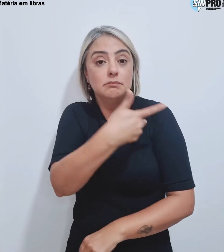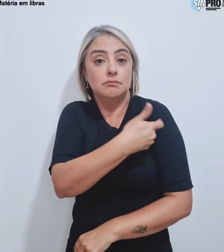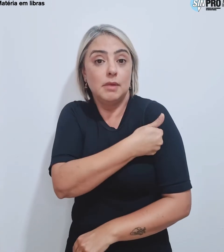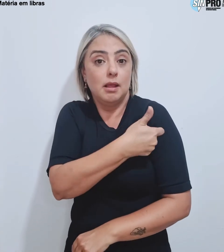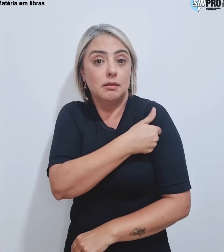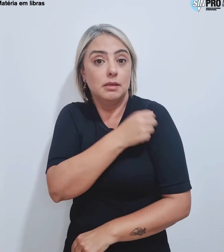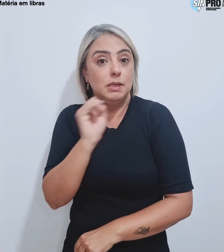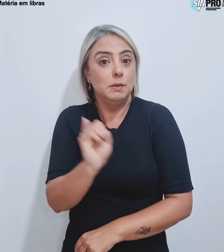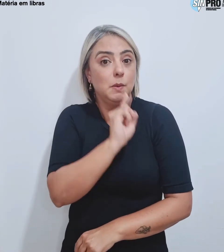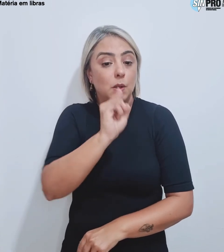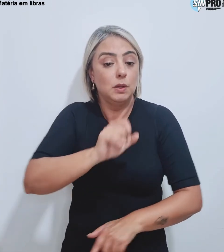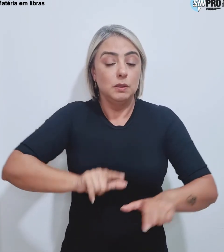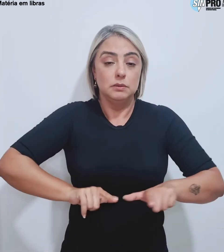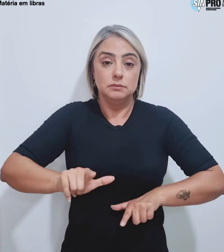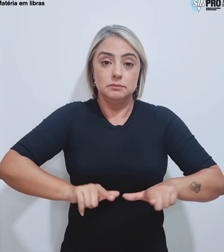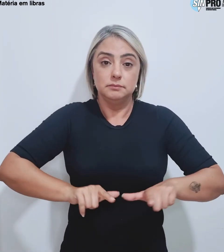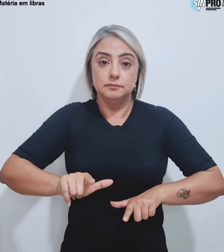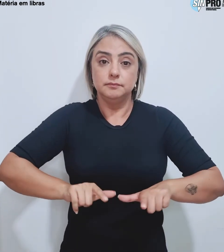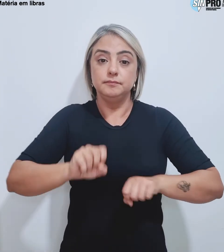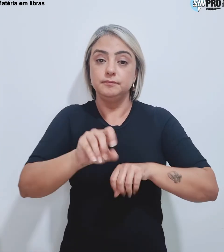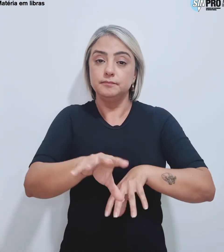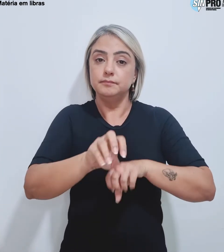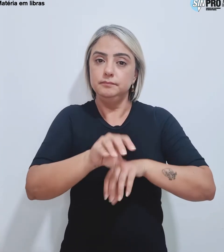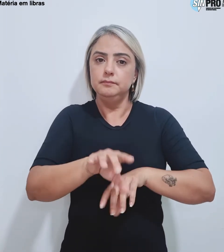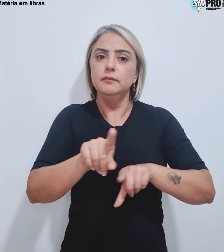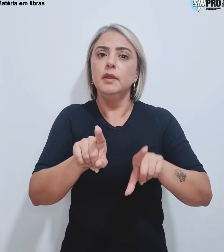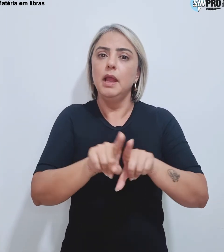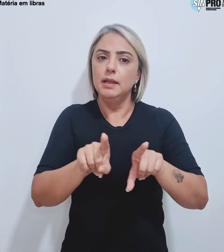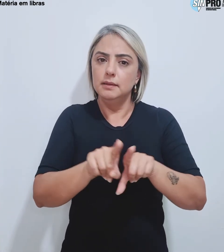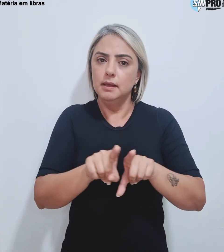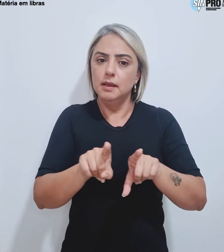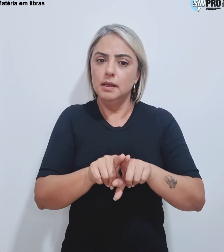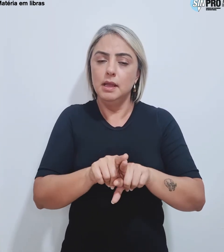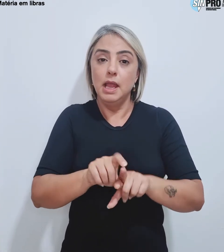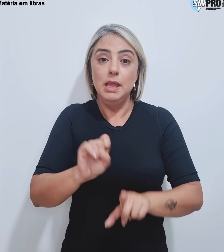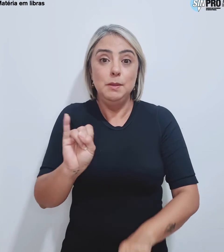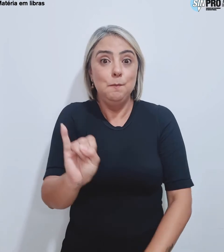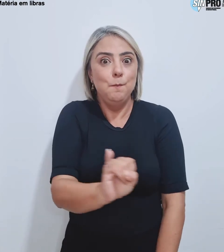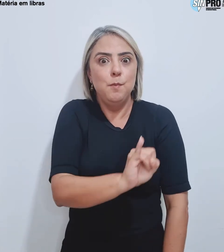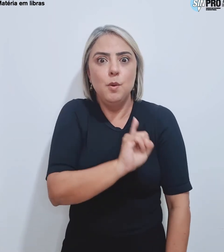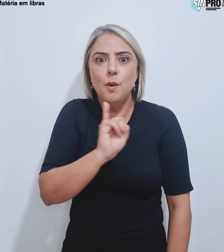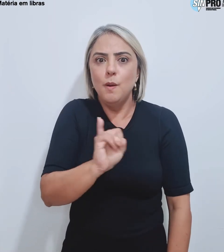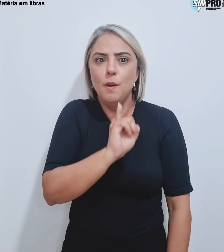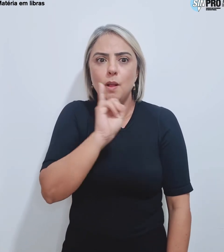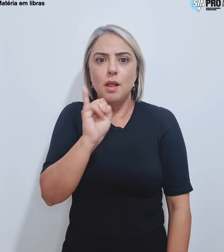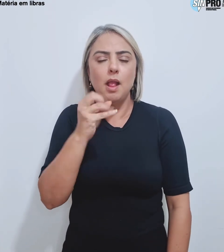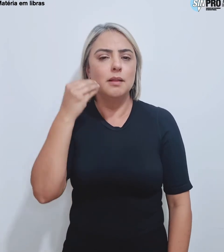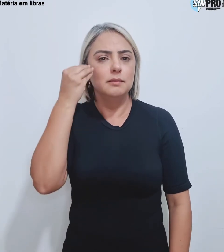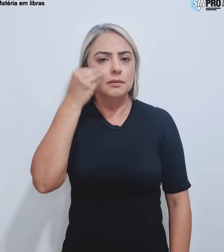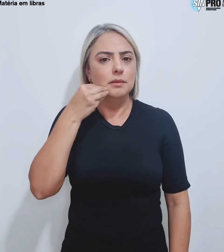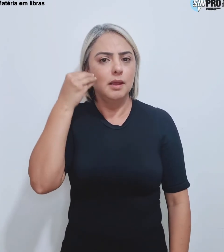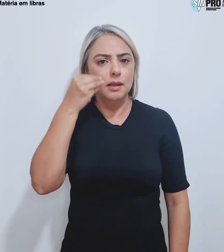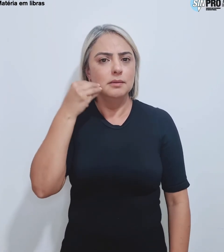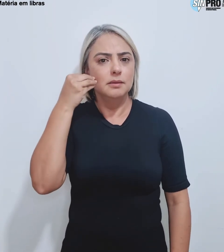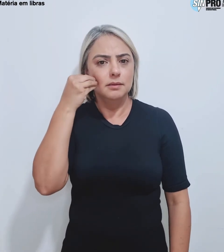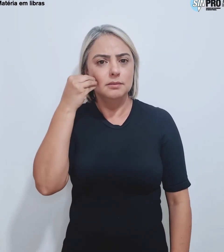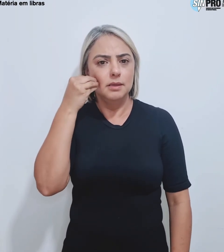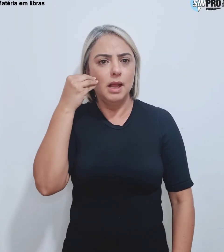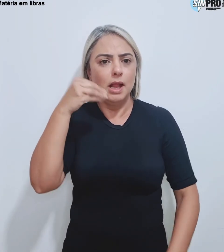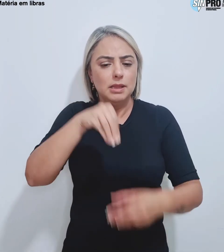essencial a vacinação de trabalhadores em educação, é também imprescindível a testagem em massa